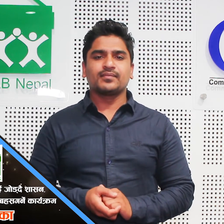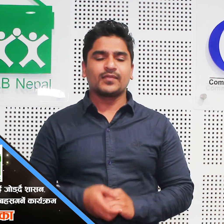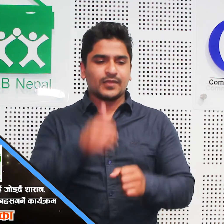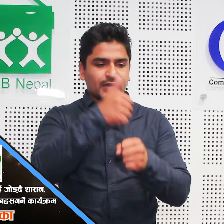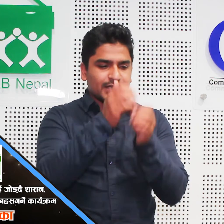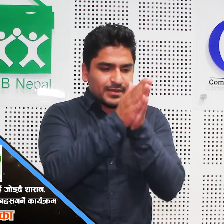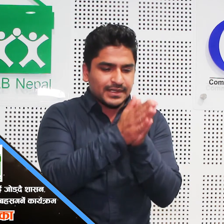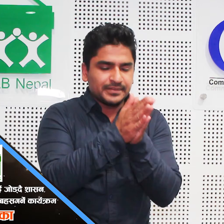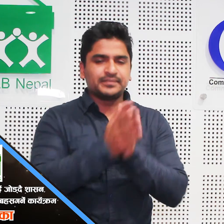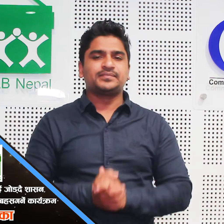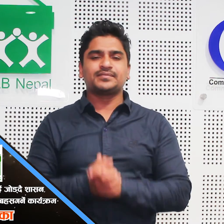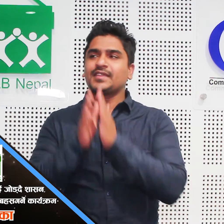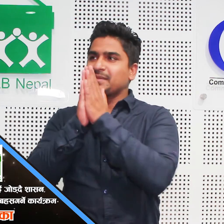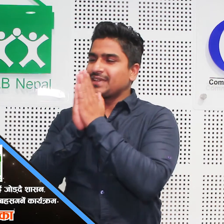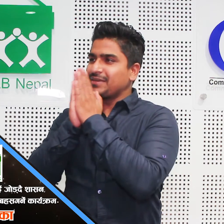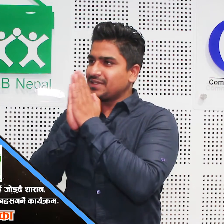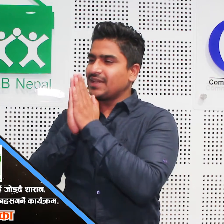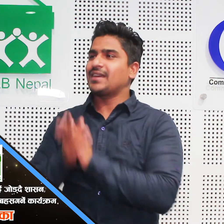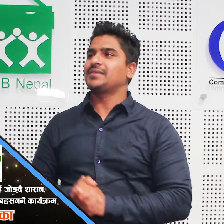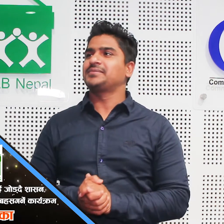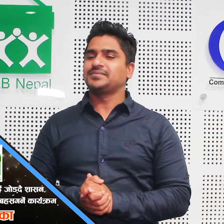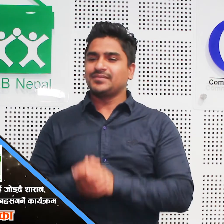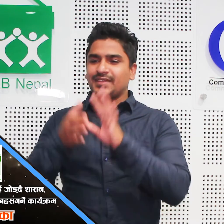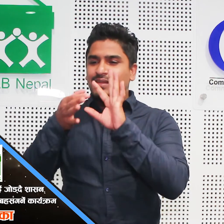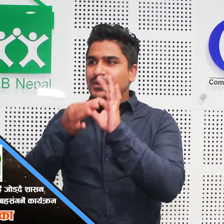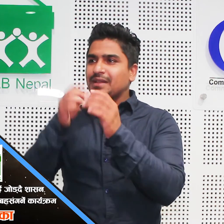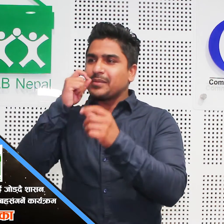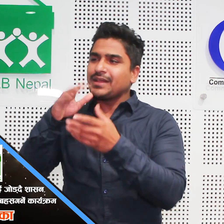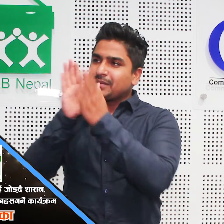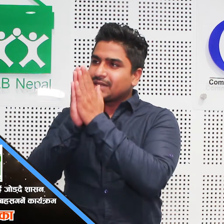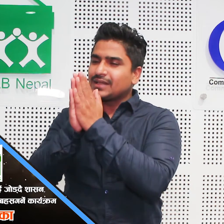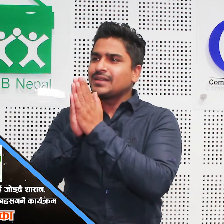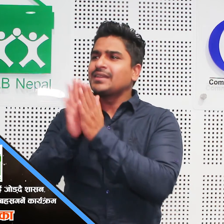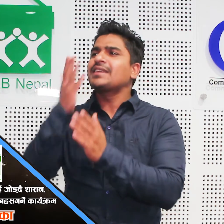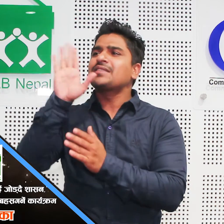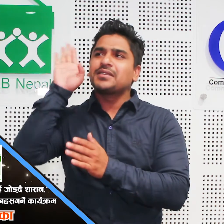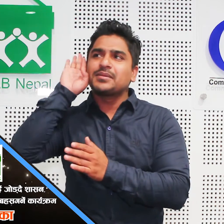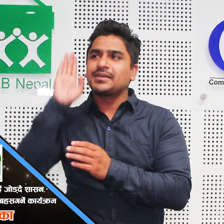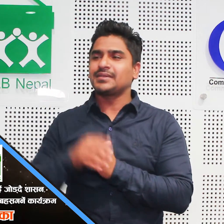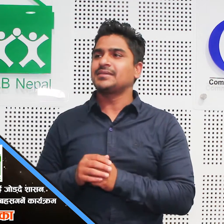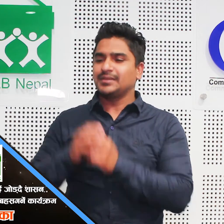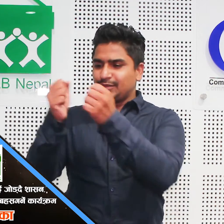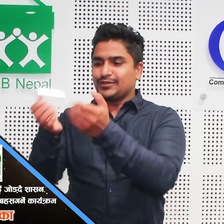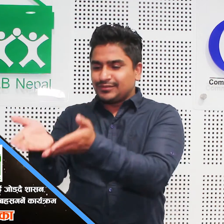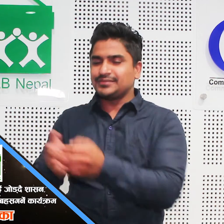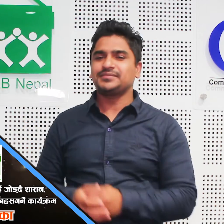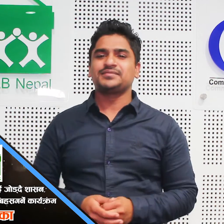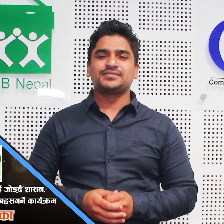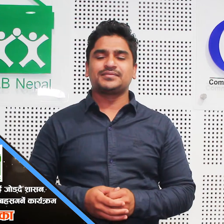अध्यक्षज्यू नमस्कार है। नमस्कार नमस्कार मिलन भाइ, नमस्कार। अनि के छ त खबर, बसौ न यता, व्यवसाय